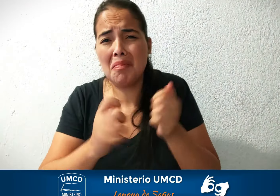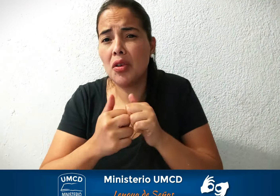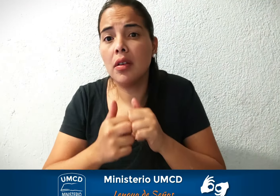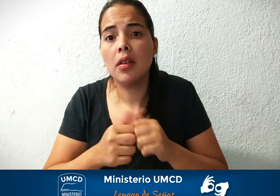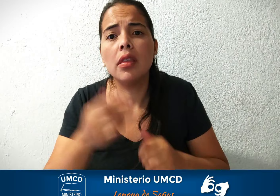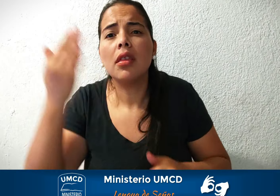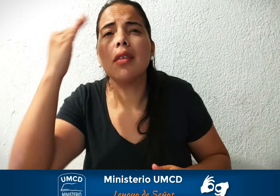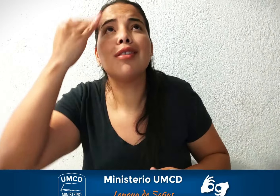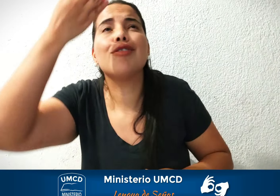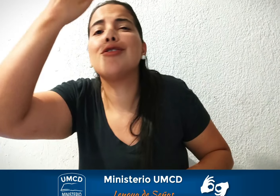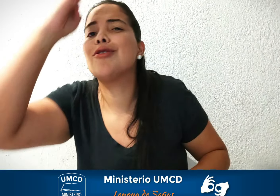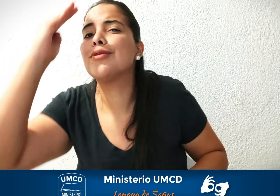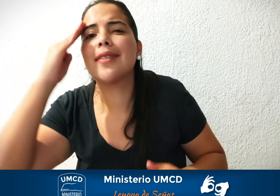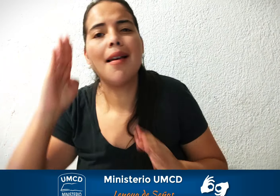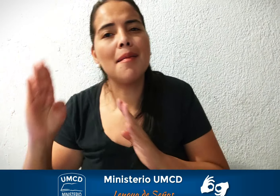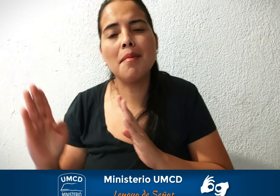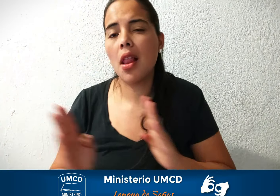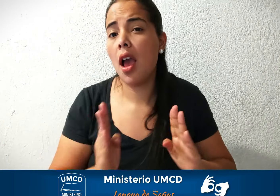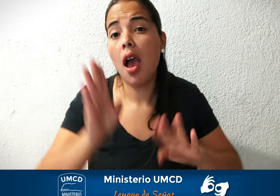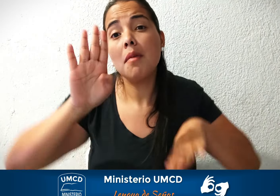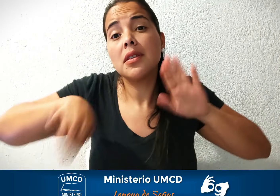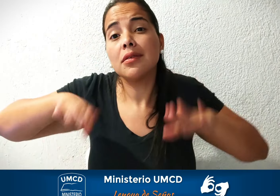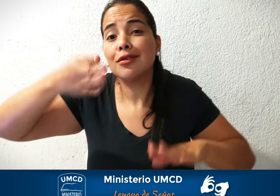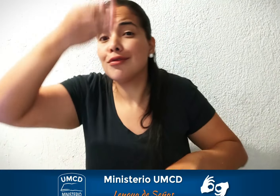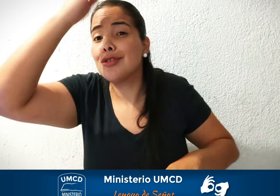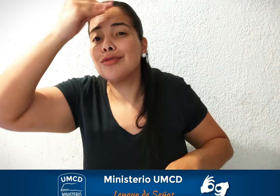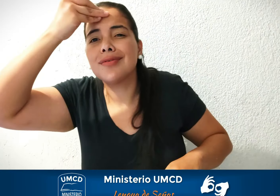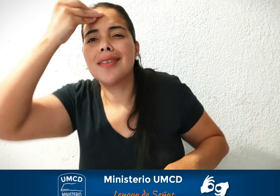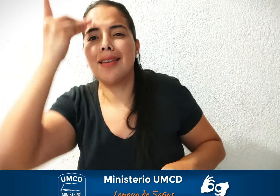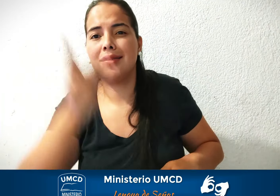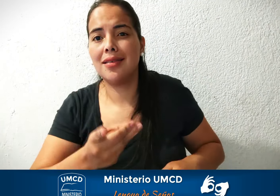ser para la gloria de Dios, pueden ser